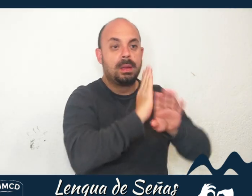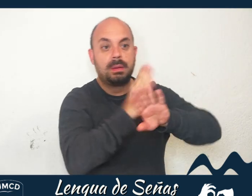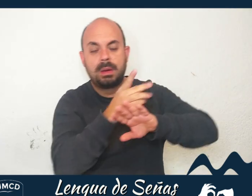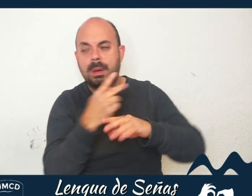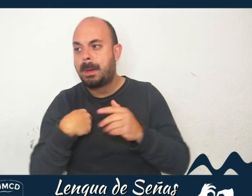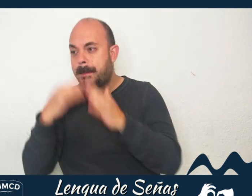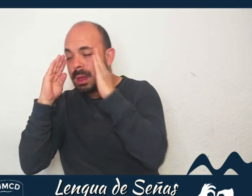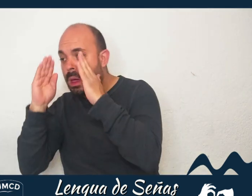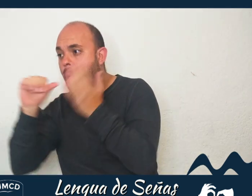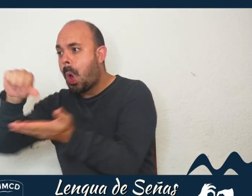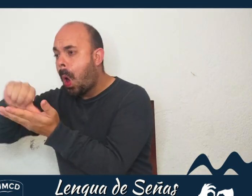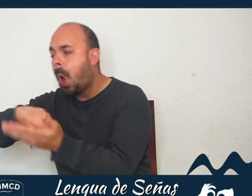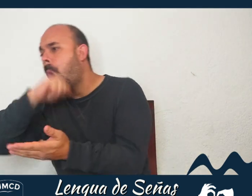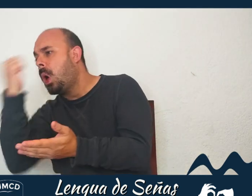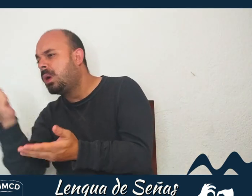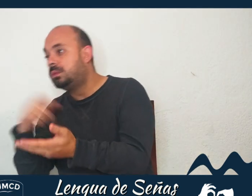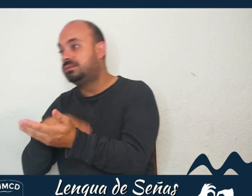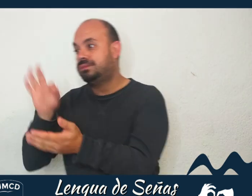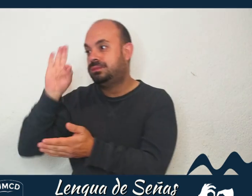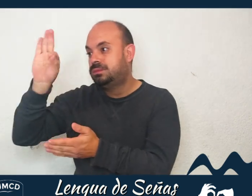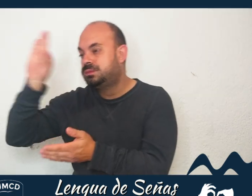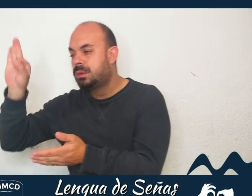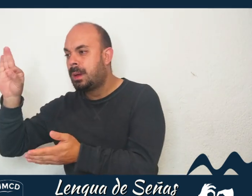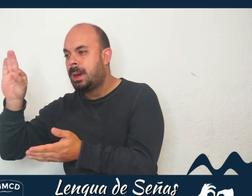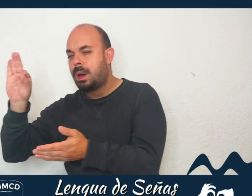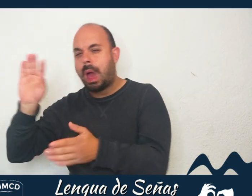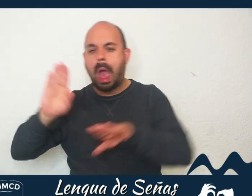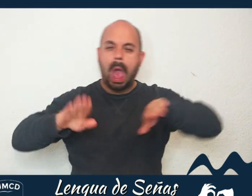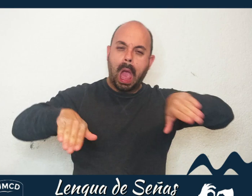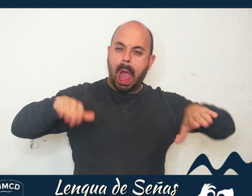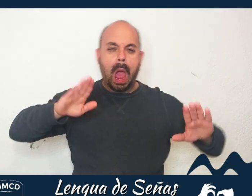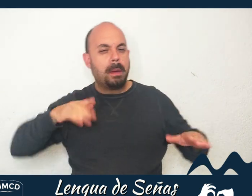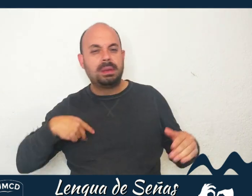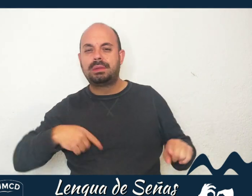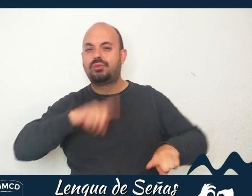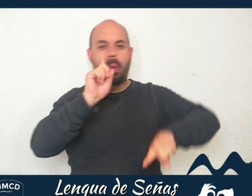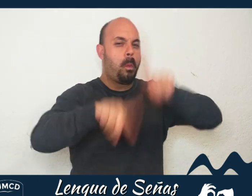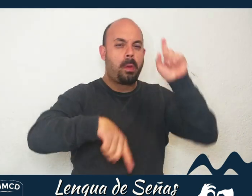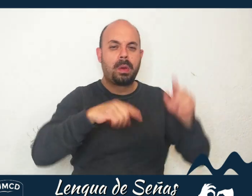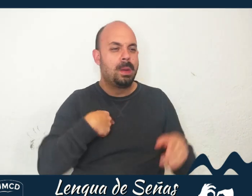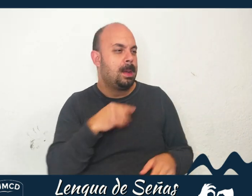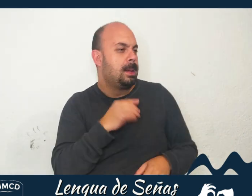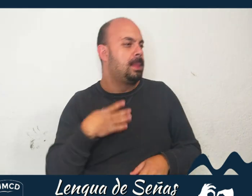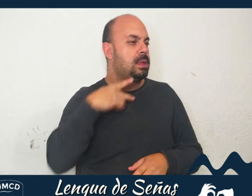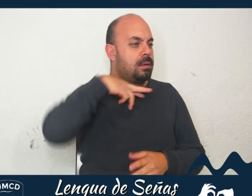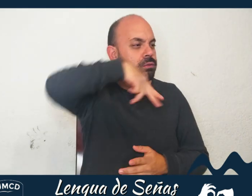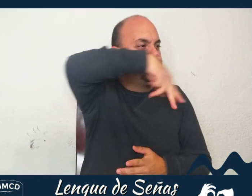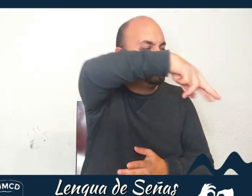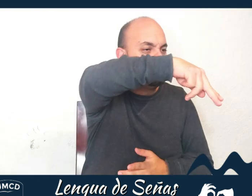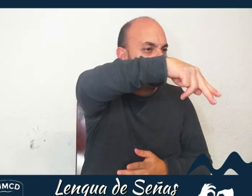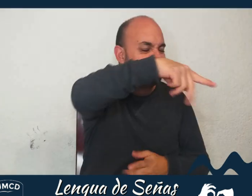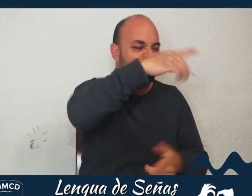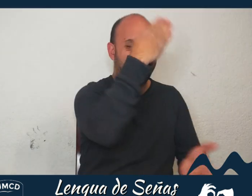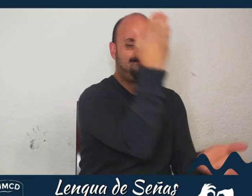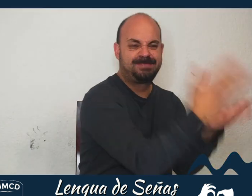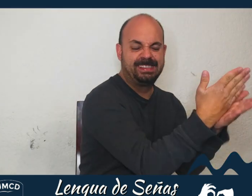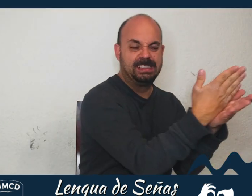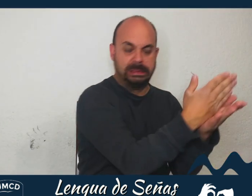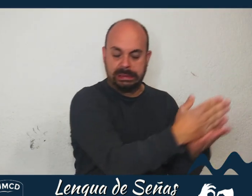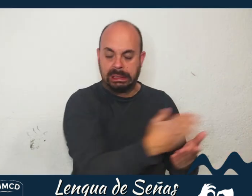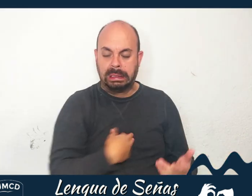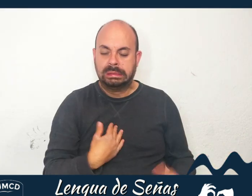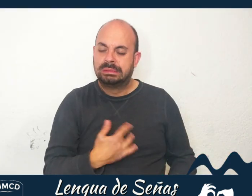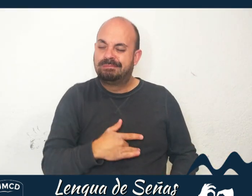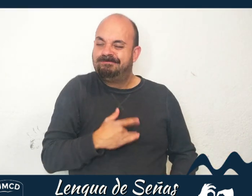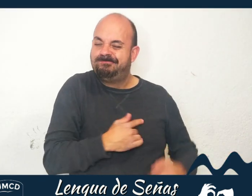impedía, porque él estaba esperando de que Dios le mostrara hacia dónde tenía que ir. Y fue ahí, en